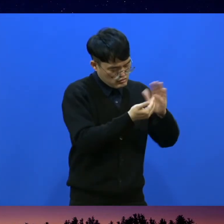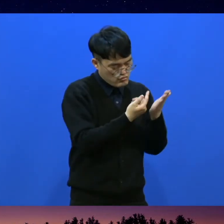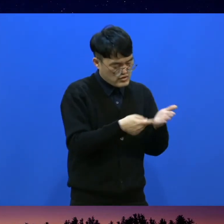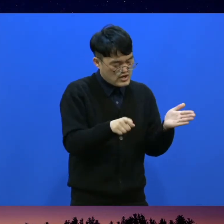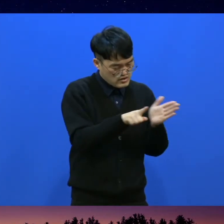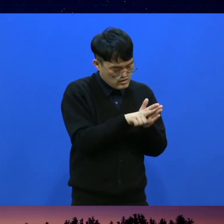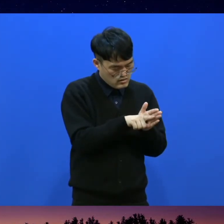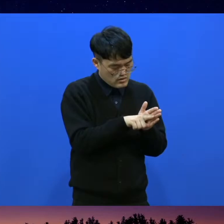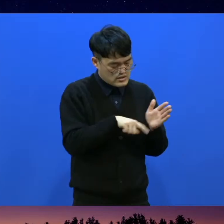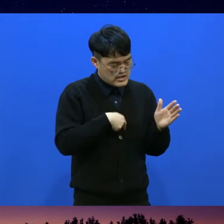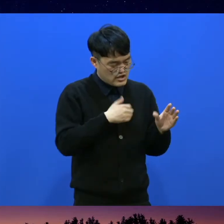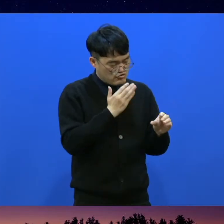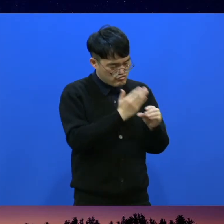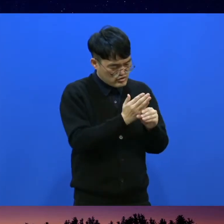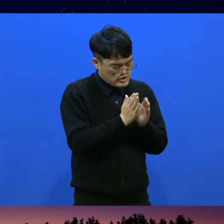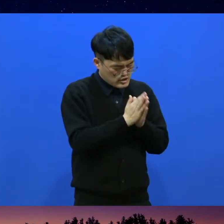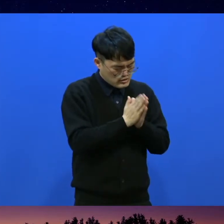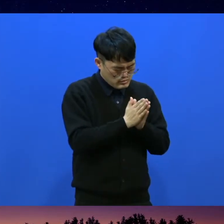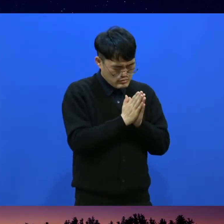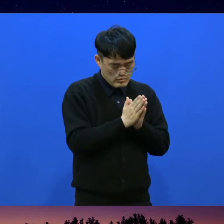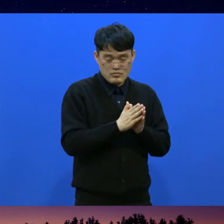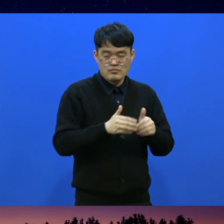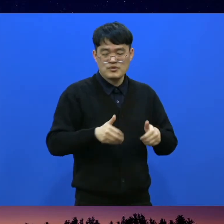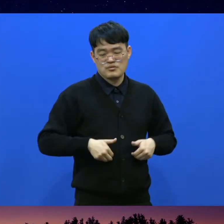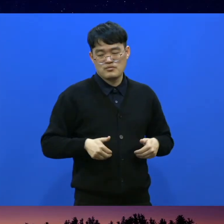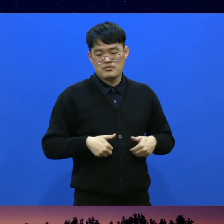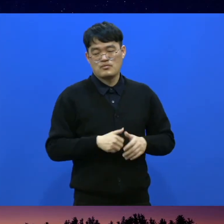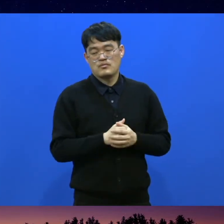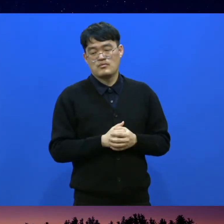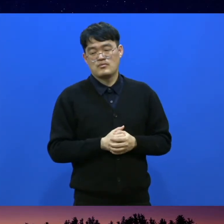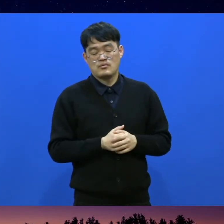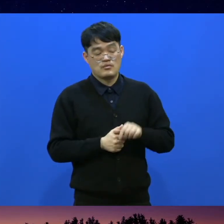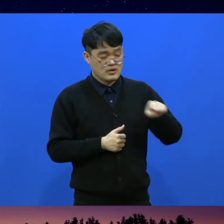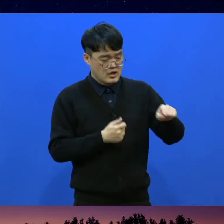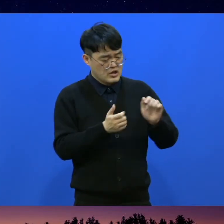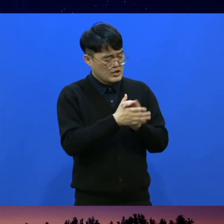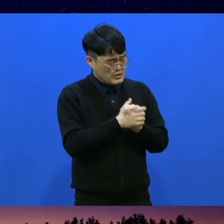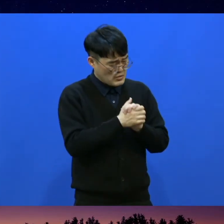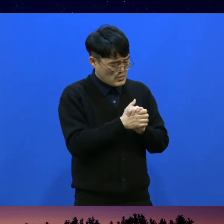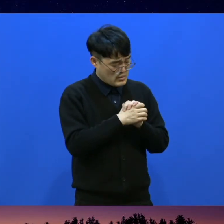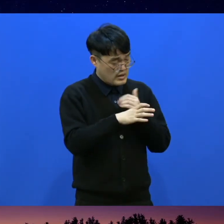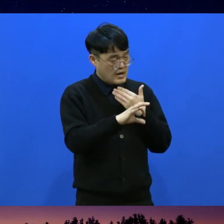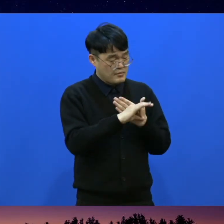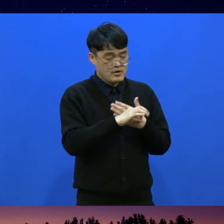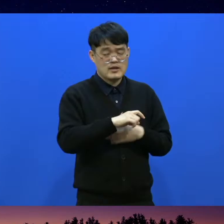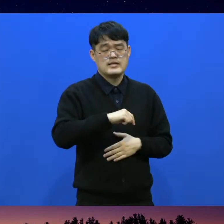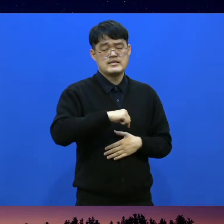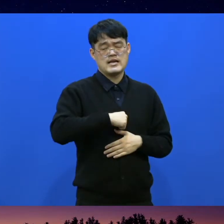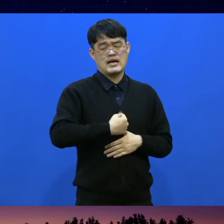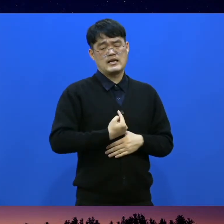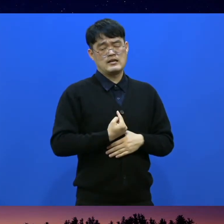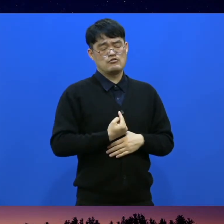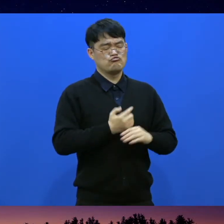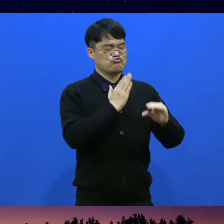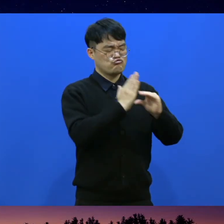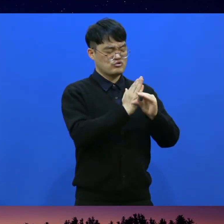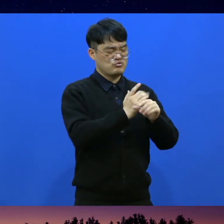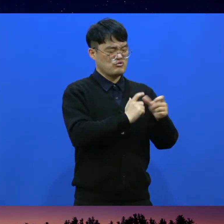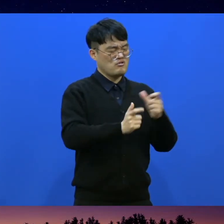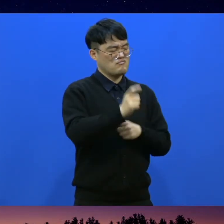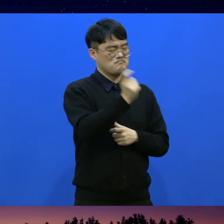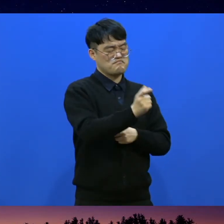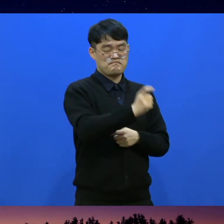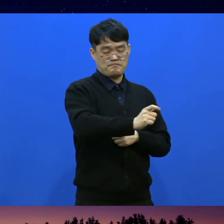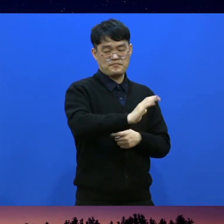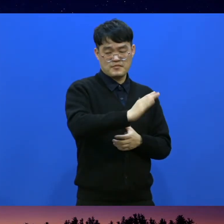따라가다 보면 결국 자기 자신을 만나게 되죠. 이런 기도는 하면 할수록 자아가 강화됩니다. 또 조금 수준이 낮은